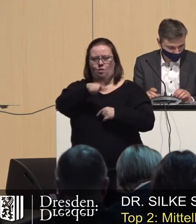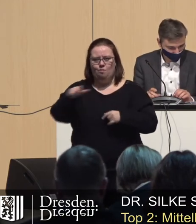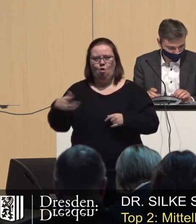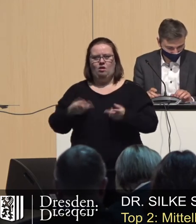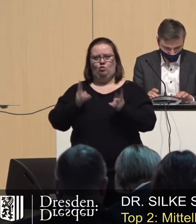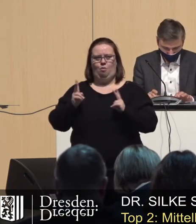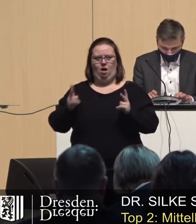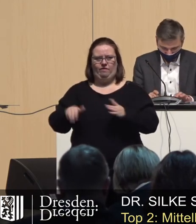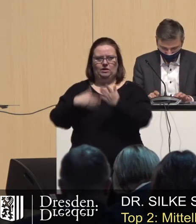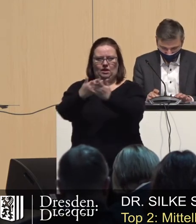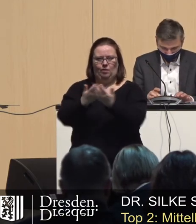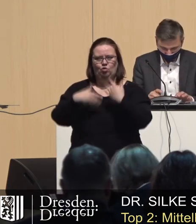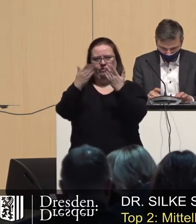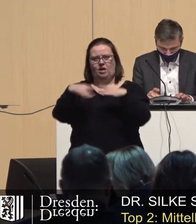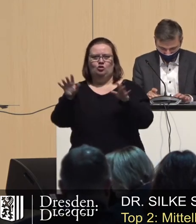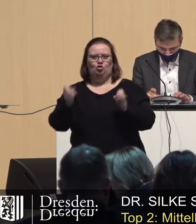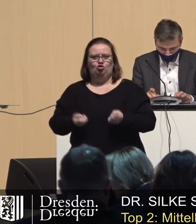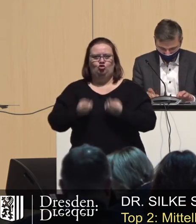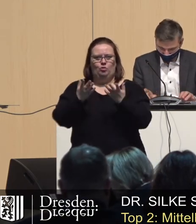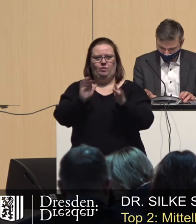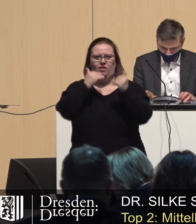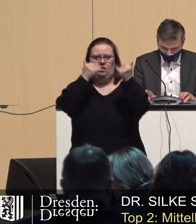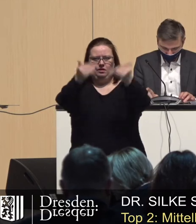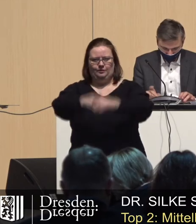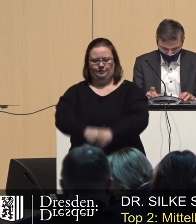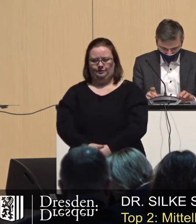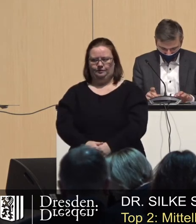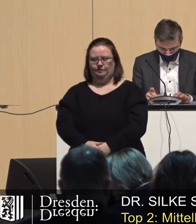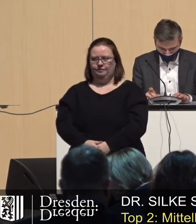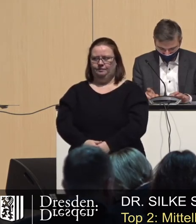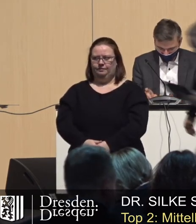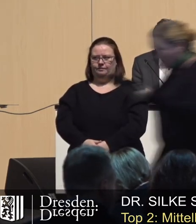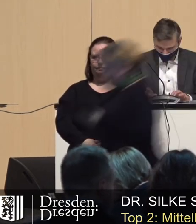Stück Normalität und weihnachtliche Stimmung geben. Vielen Dank.